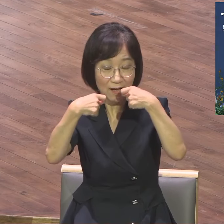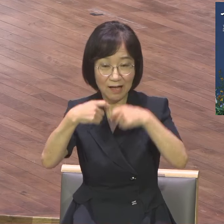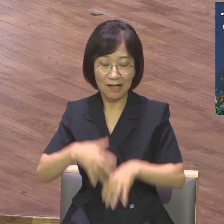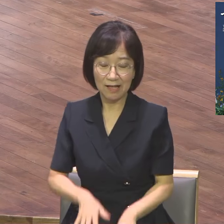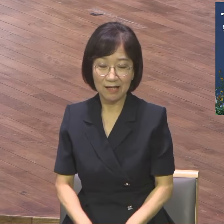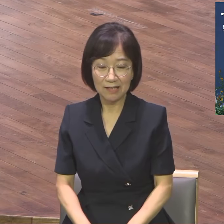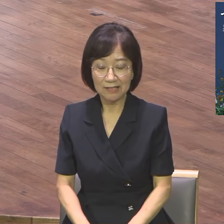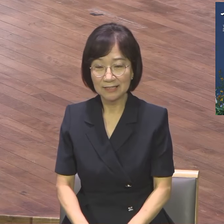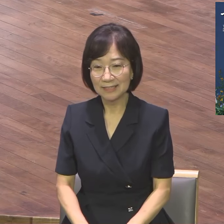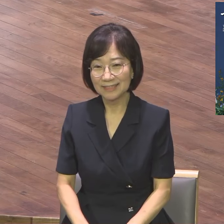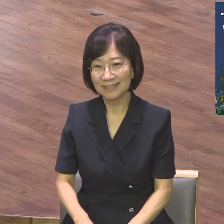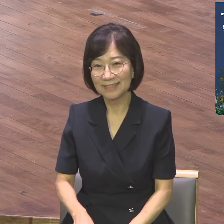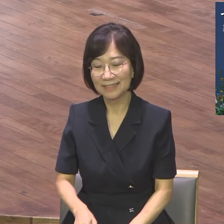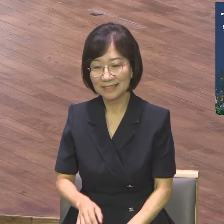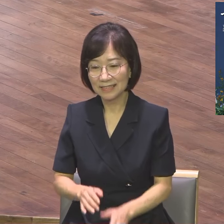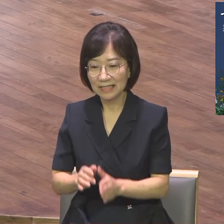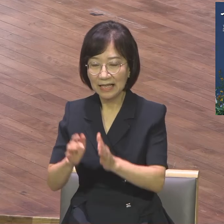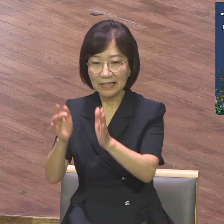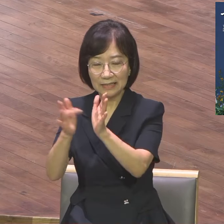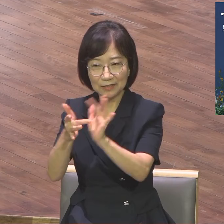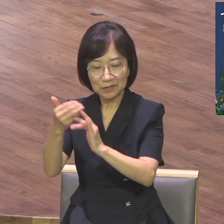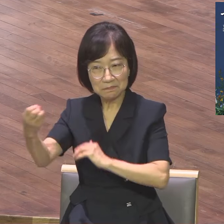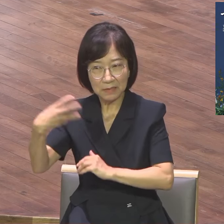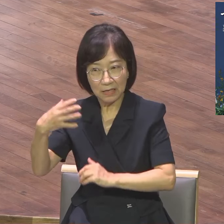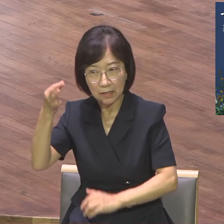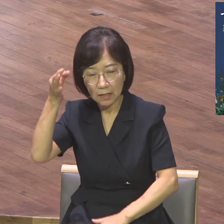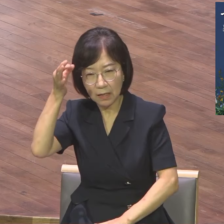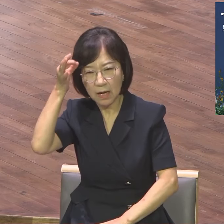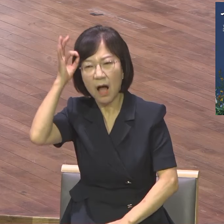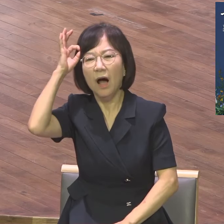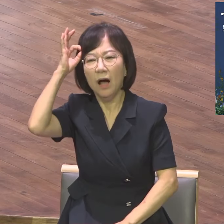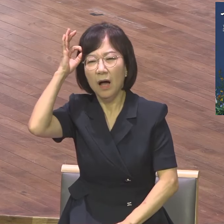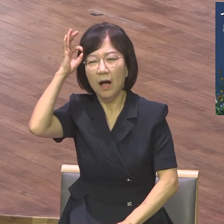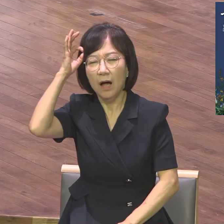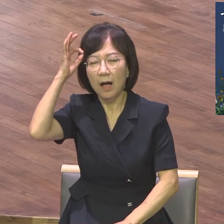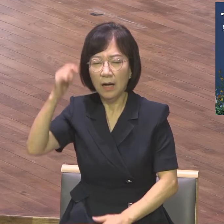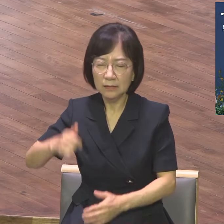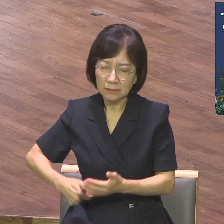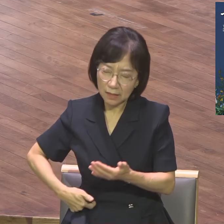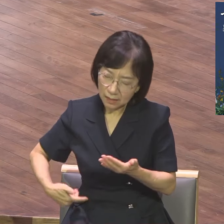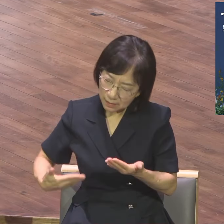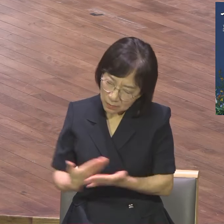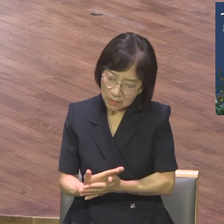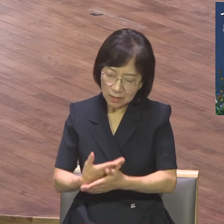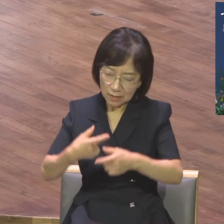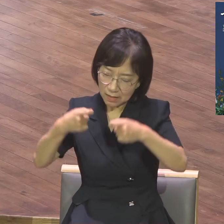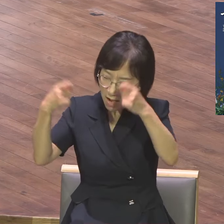베드로가 예수님의 말씀을 생각하고 참에 눈물을 흘렸어요.